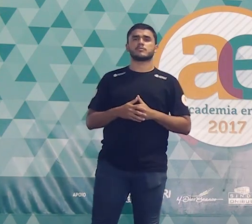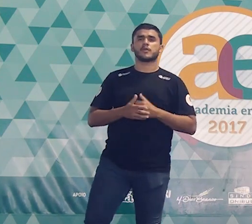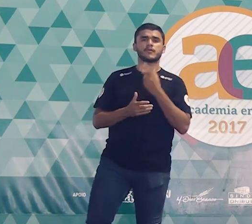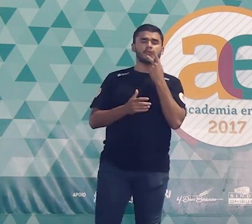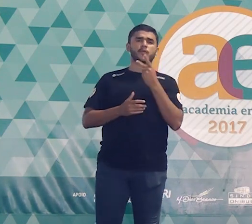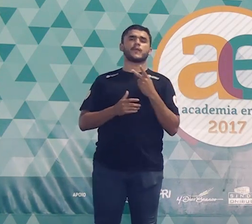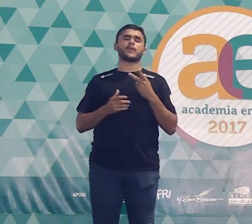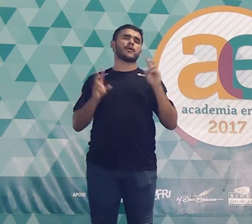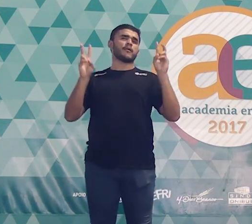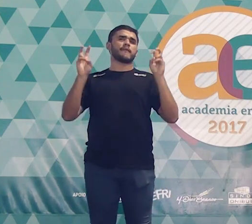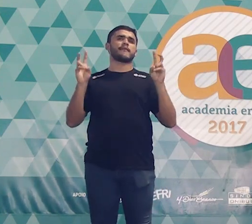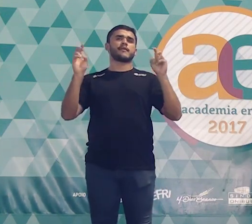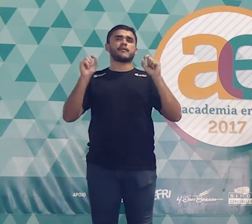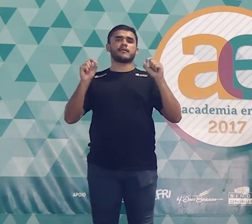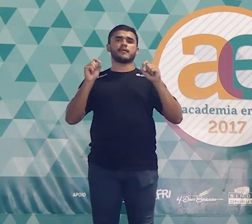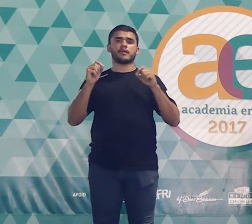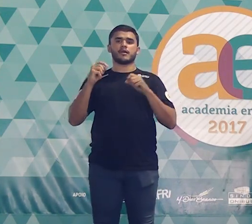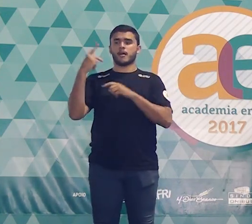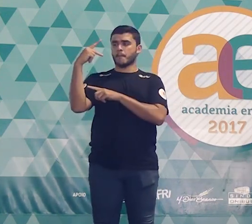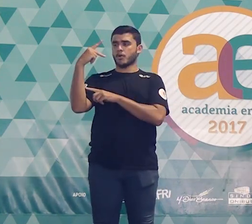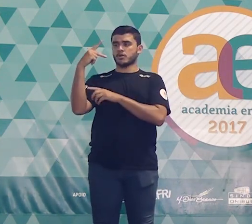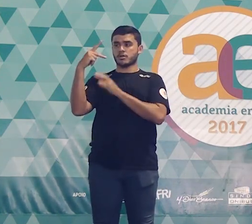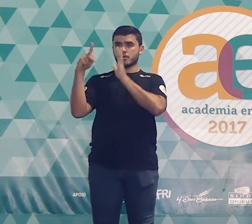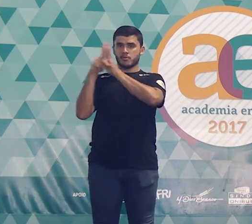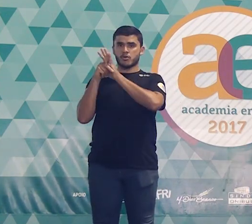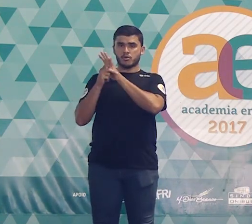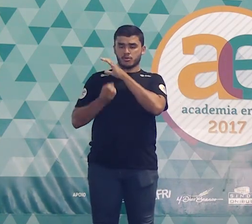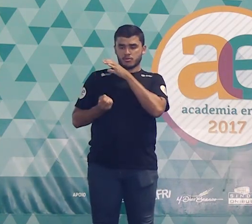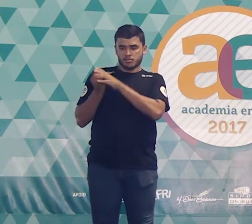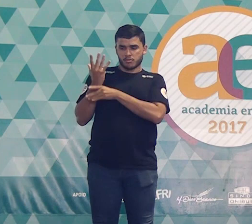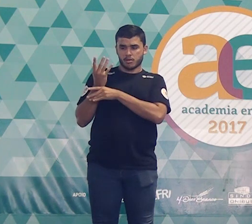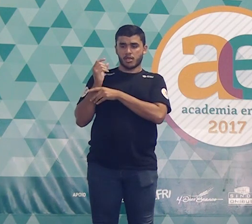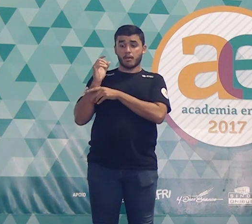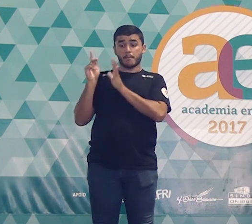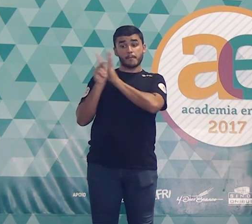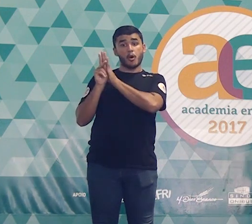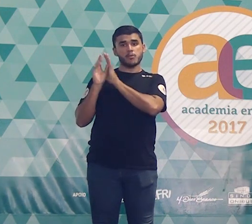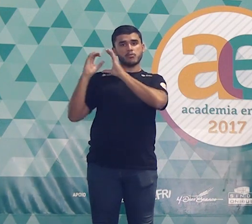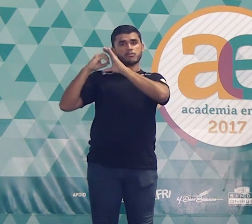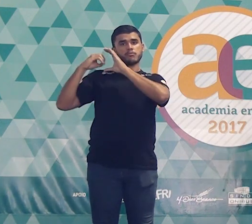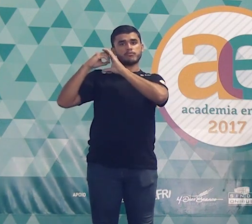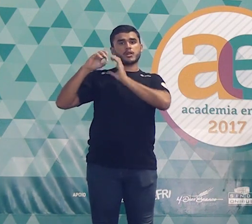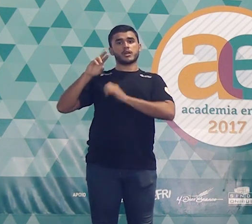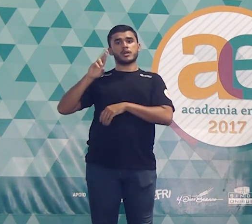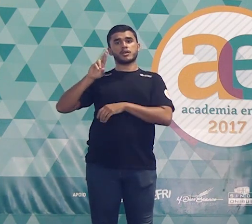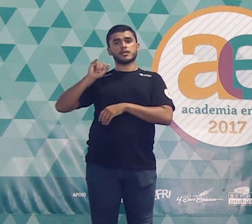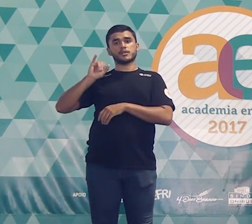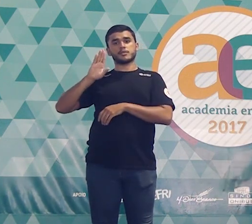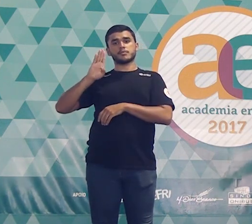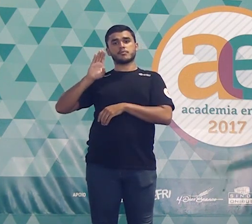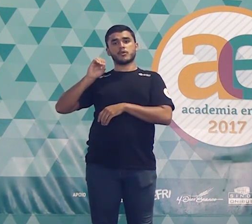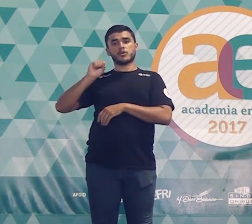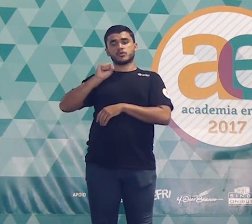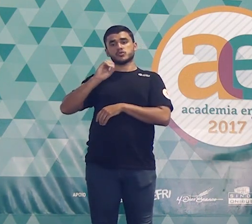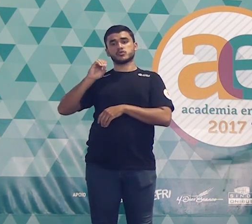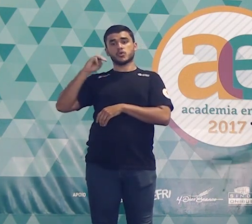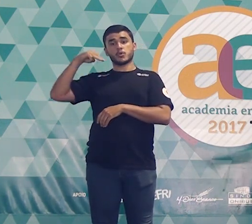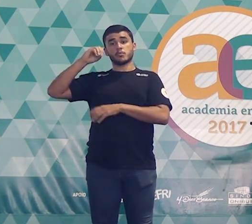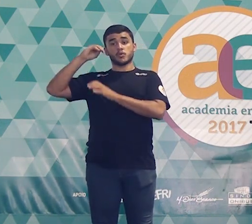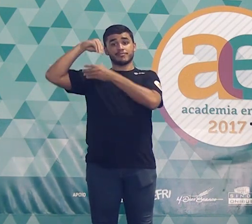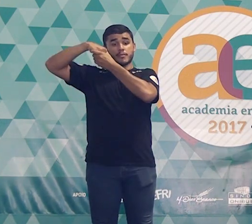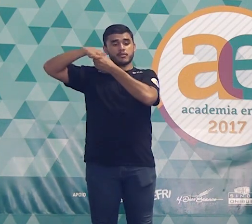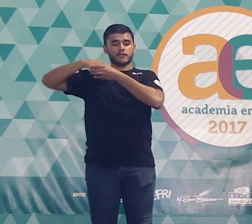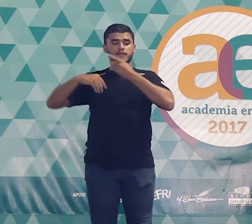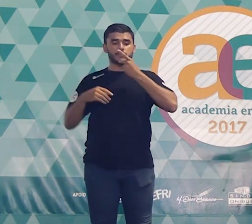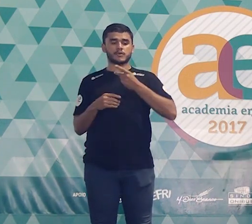para a gente que quem faz proteína é o ribossomo. Mas se você olhar para o retículo plasmático rugoso, você vai notar que no